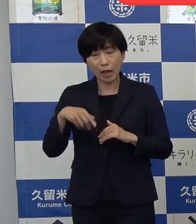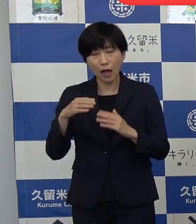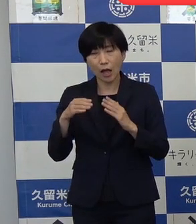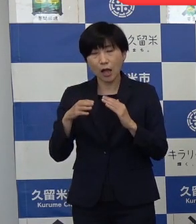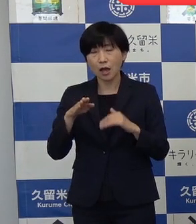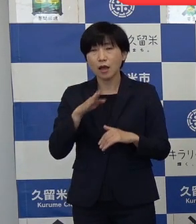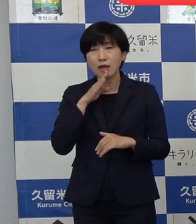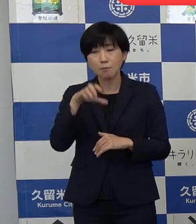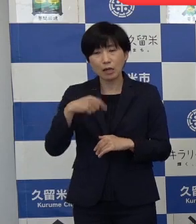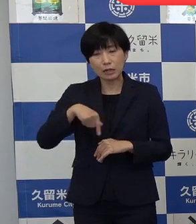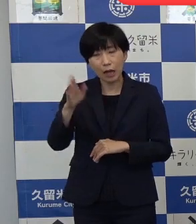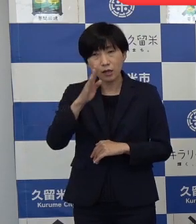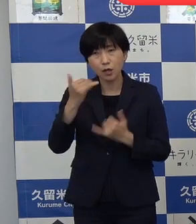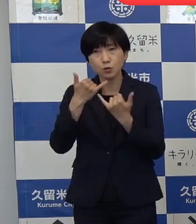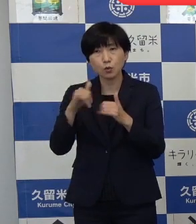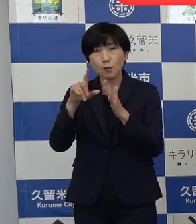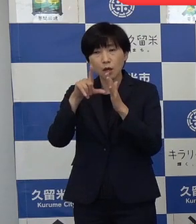るよう、